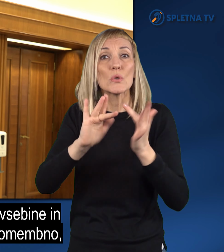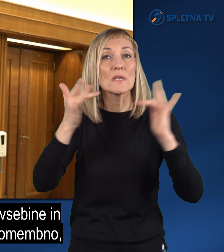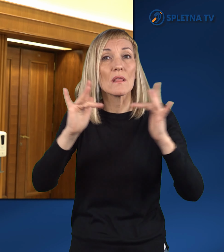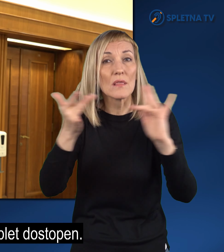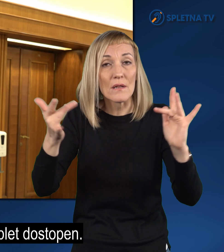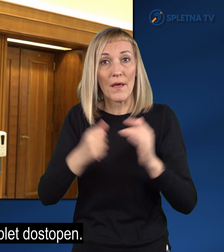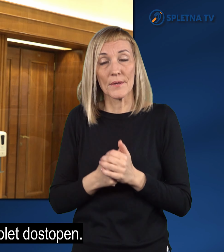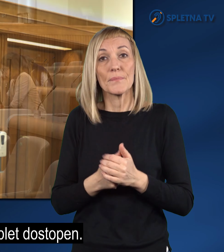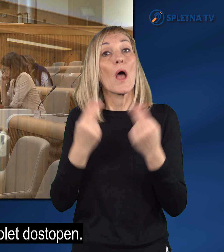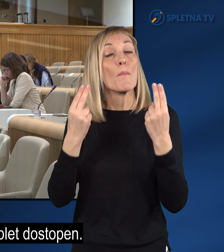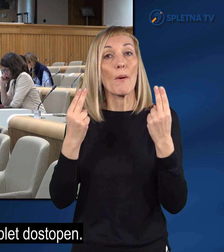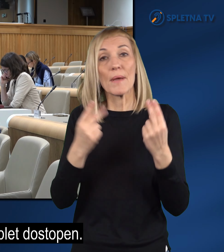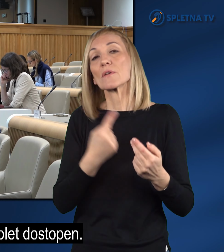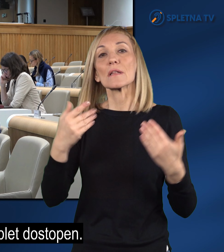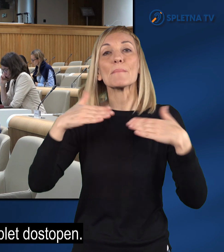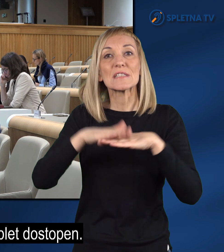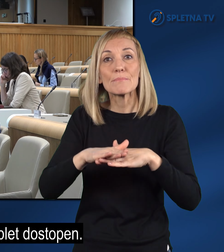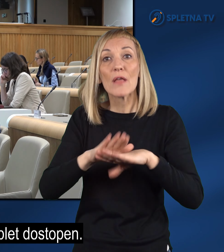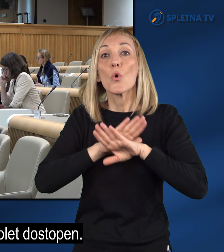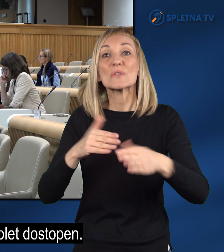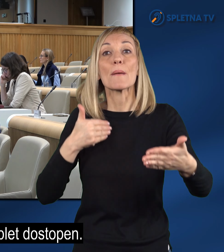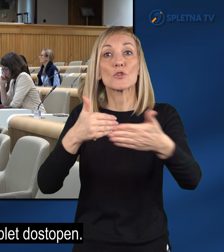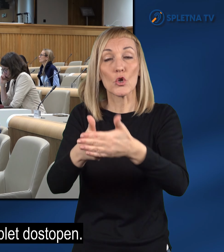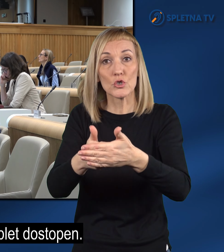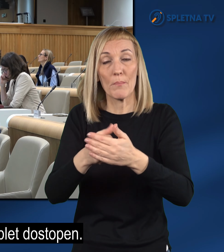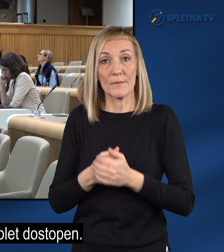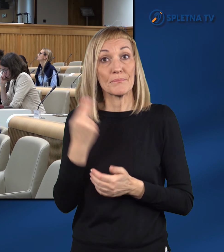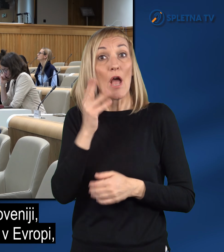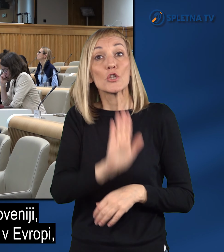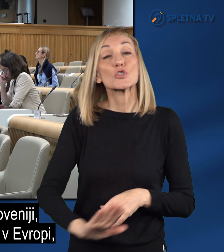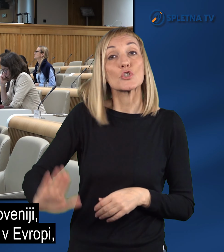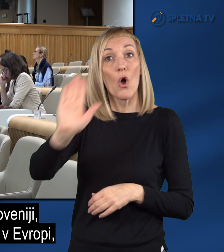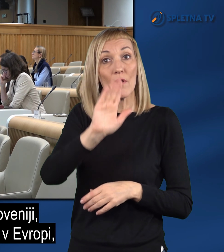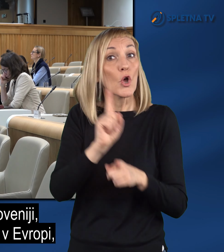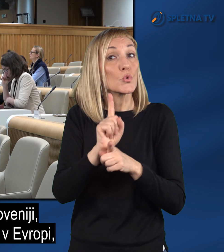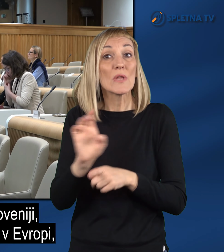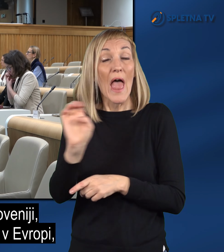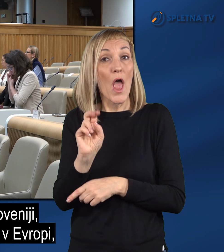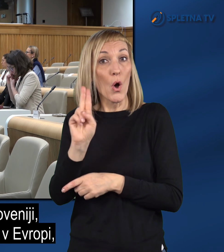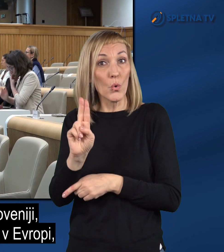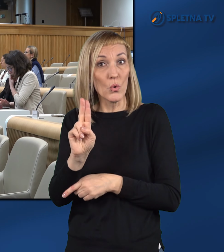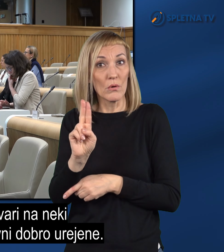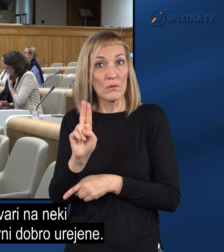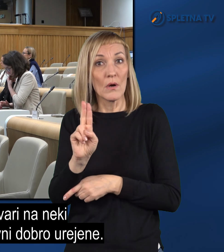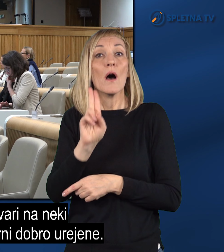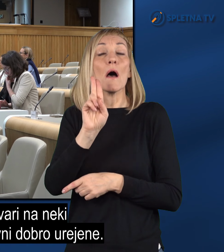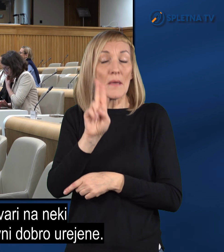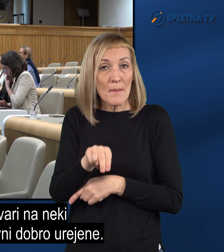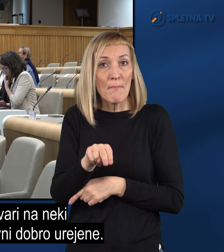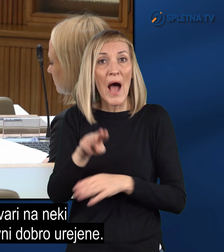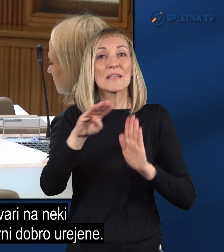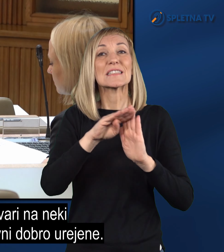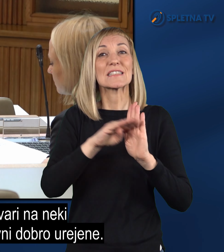zelo pomembno, da nam je splet dostopen. V Sloveniji, kakor tudi v Evropi, imamo stvari na